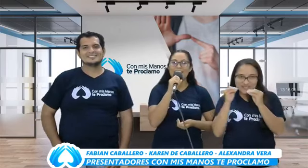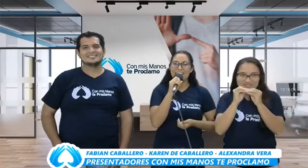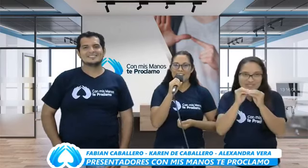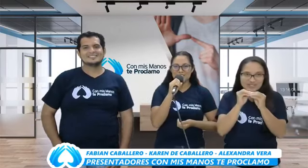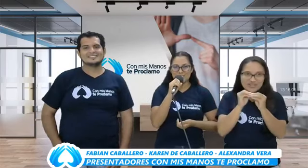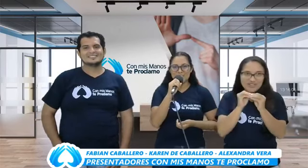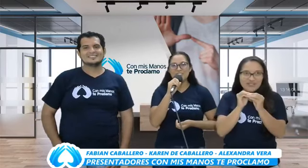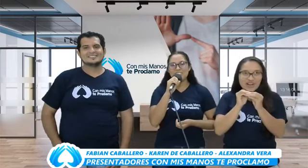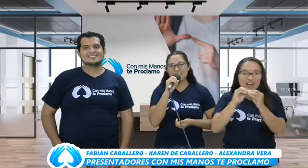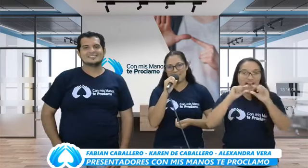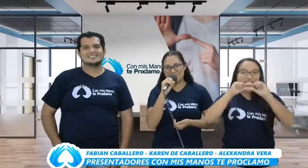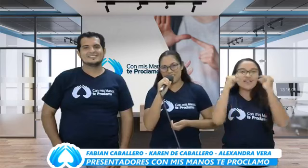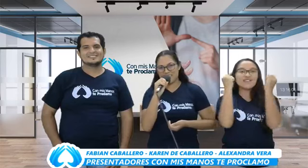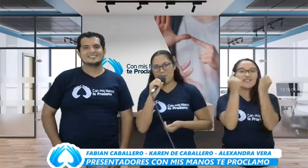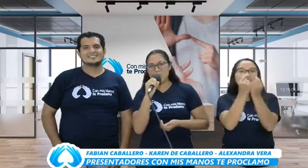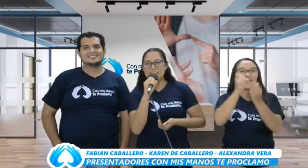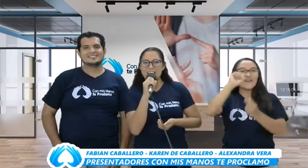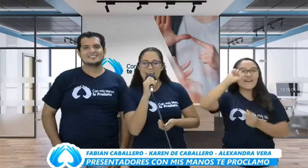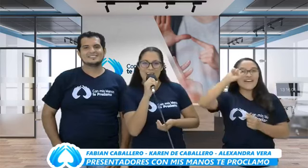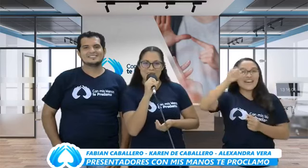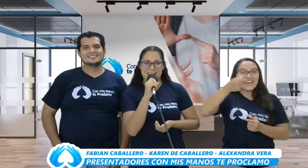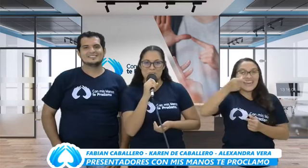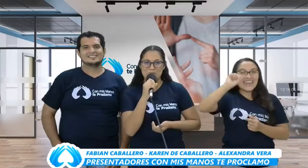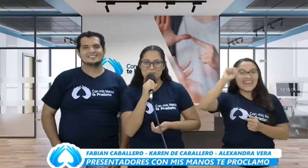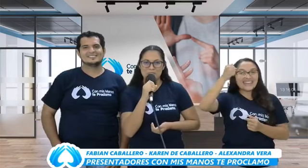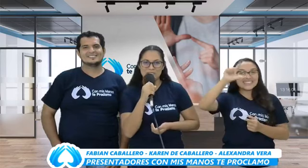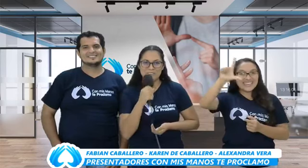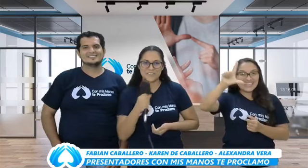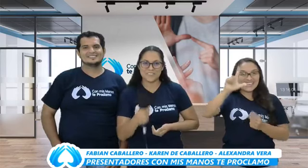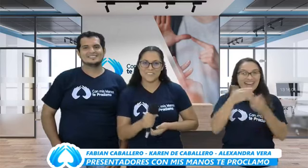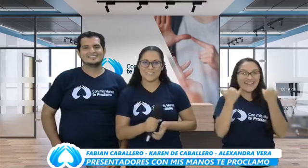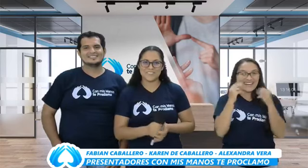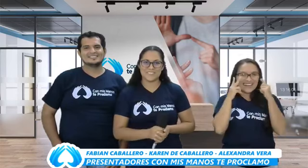grupo Generación Sin Límites. Vamos a ver el video.